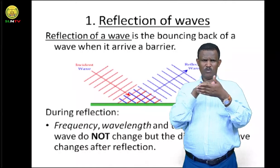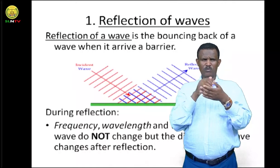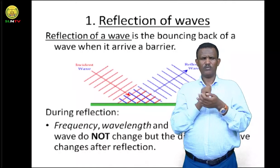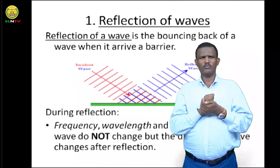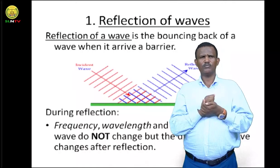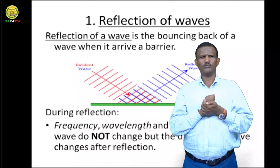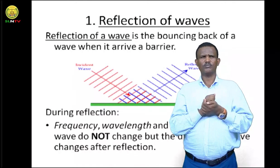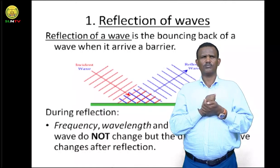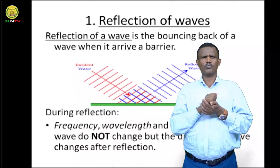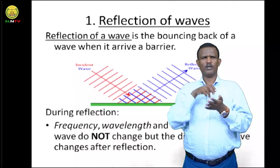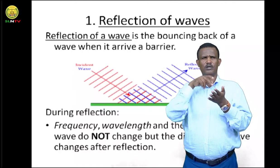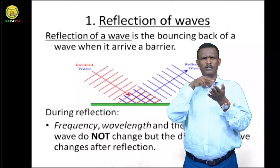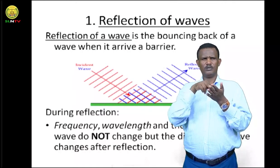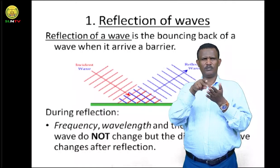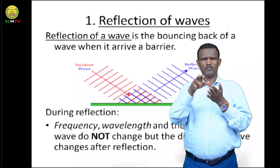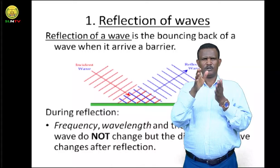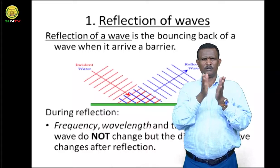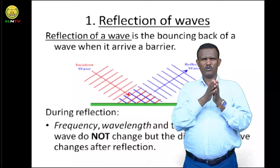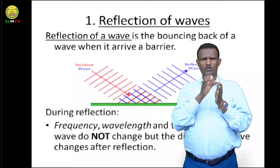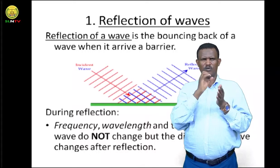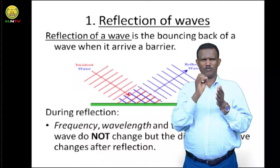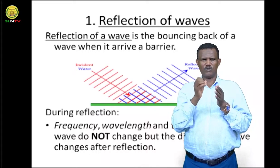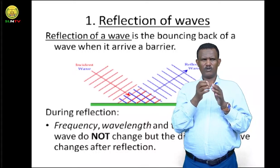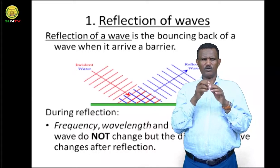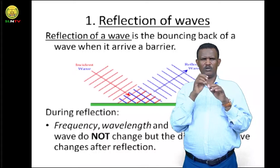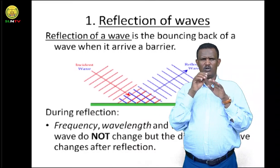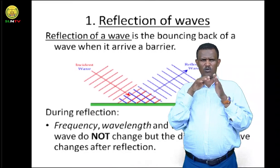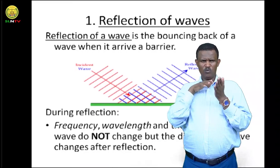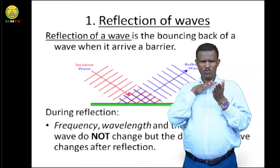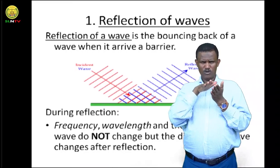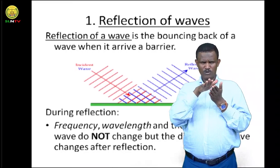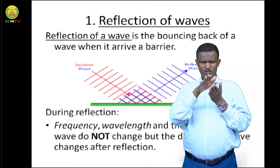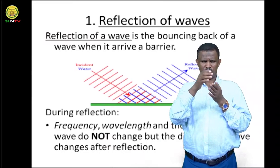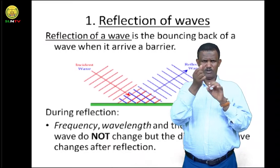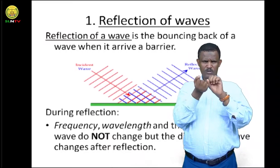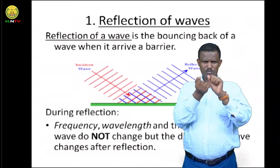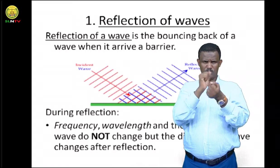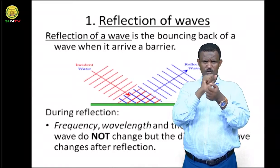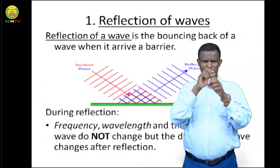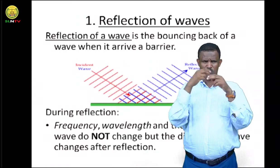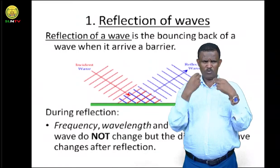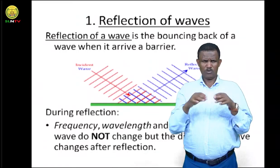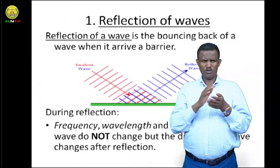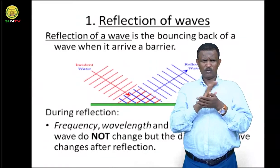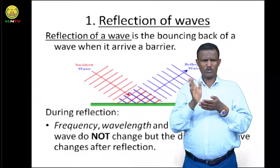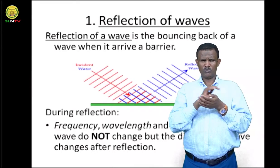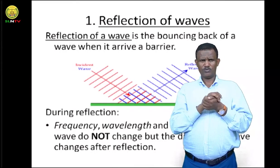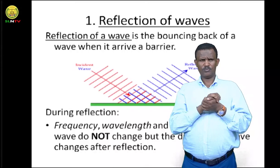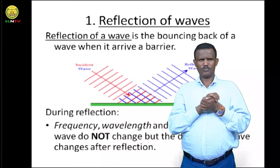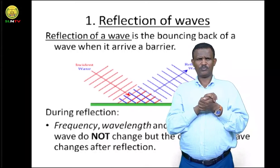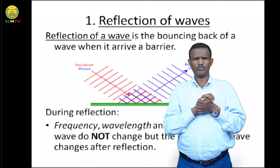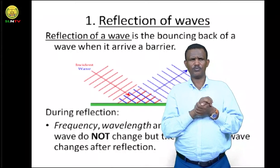speed-ka ama socodka ama xawaaraha weefku wax isbedela kuma dhaco keliya waxa isbedel sameeya waqtiga uu